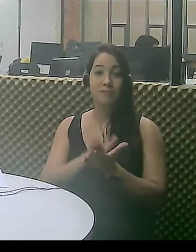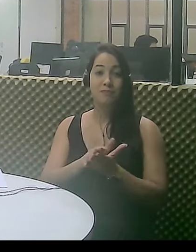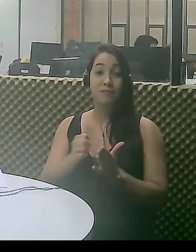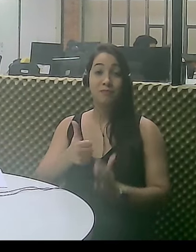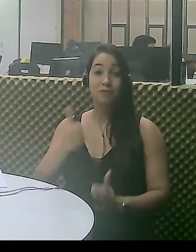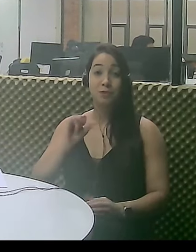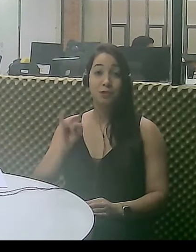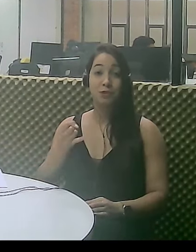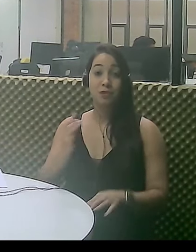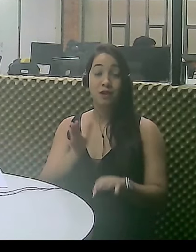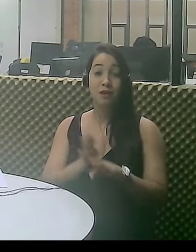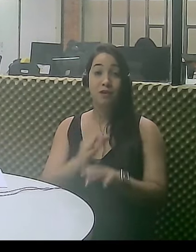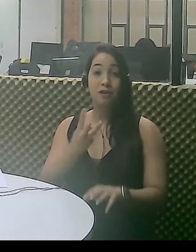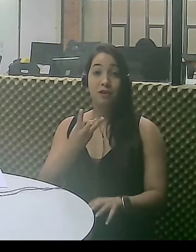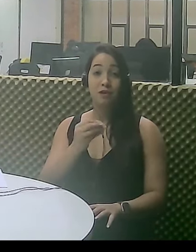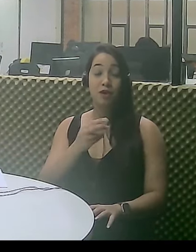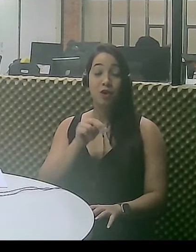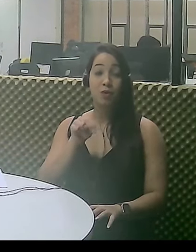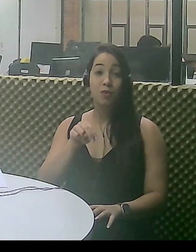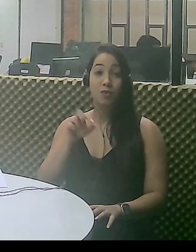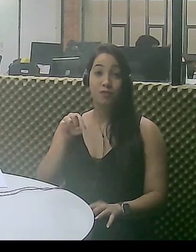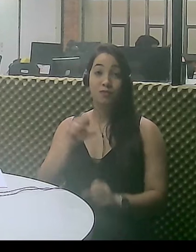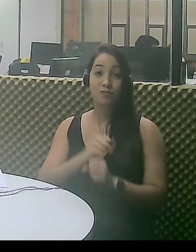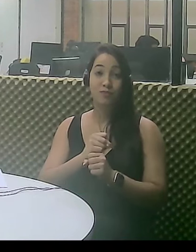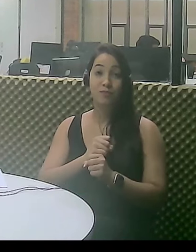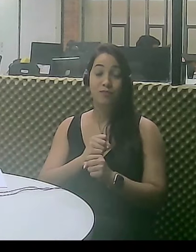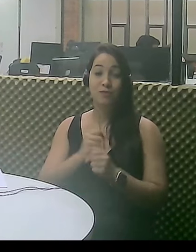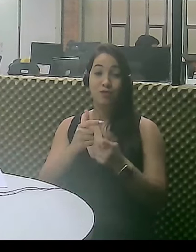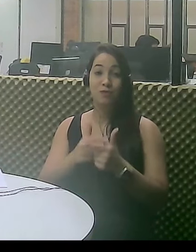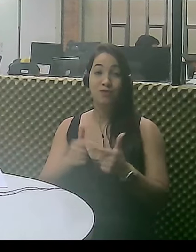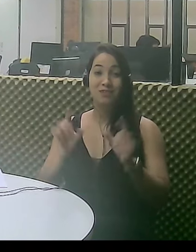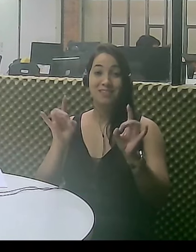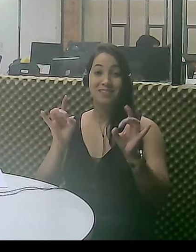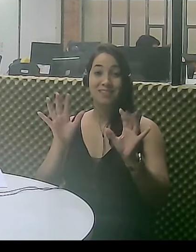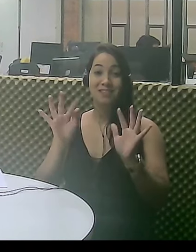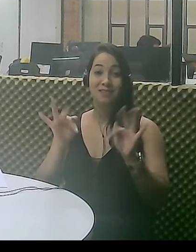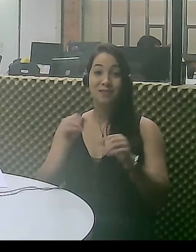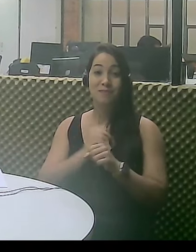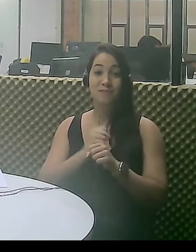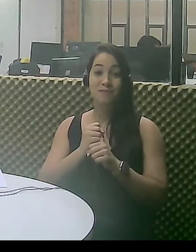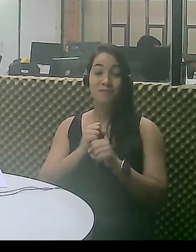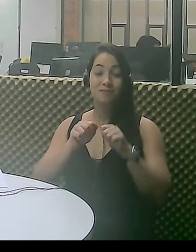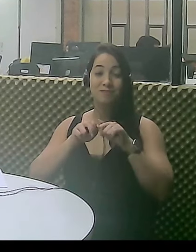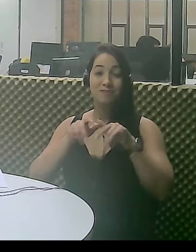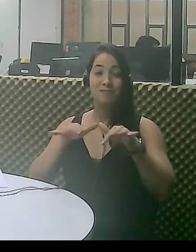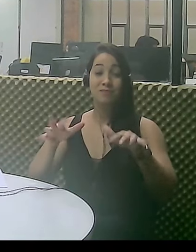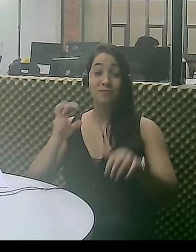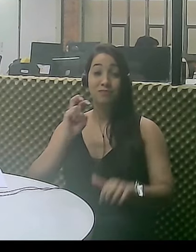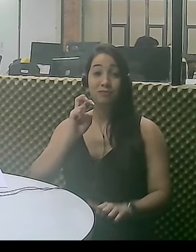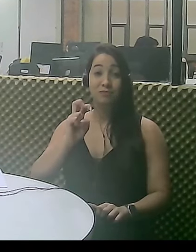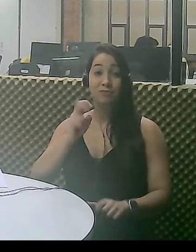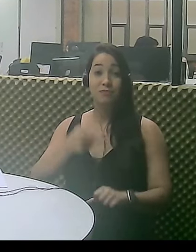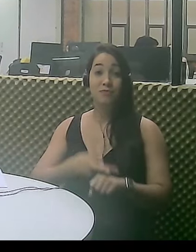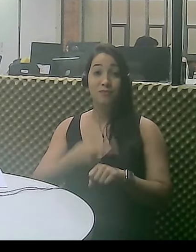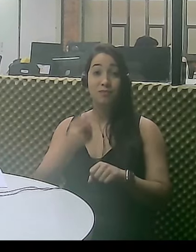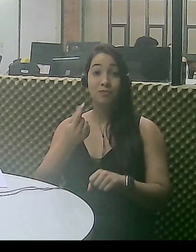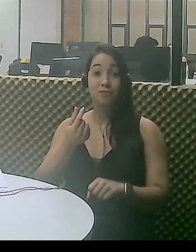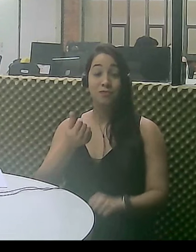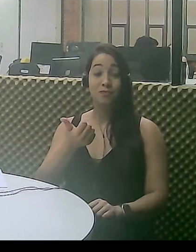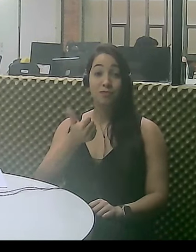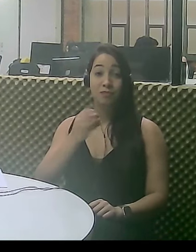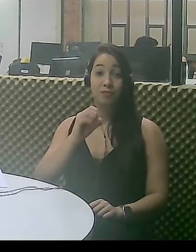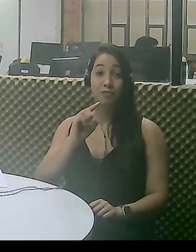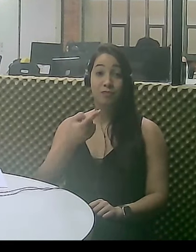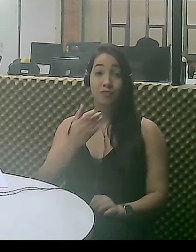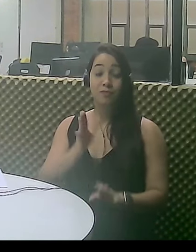1º de janeiro a 30 de novembro deste ano. O sorteio especial de fim de ano distribuiu 5 prêmios em dinheiro, entre 10